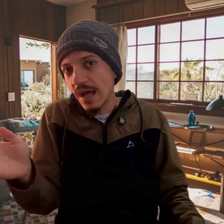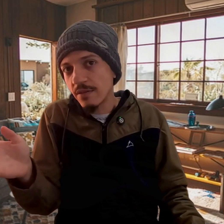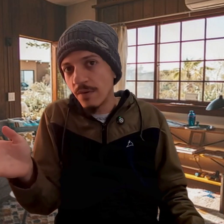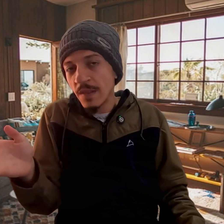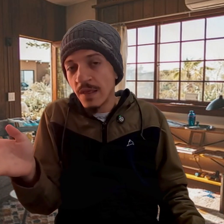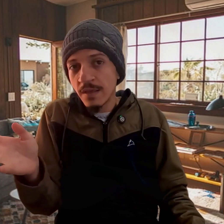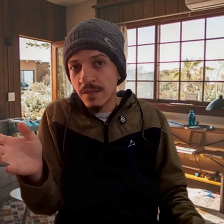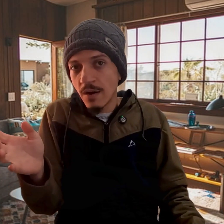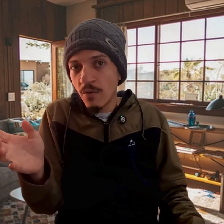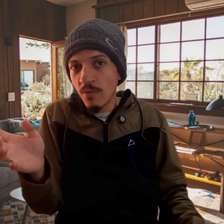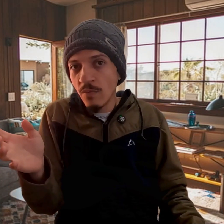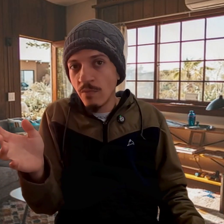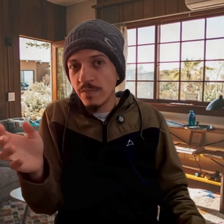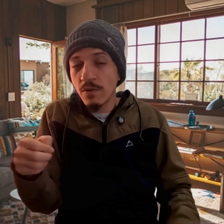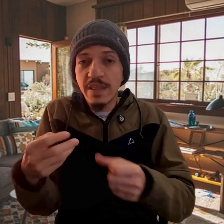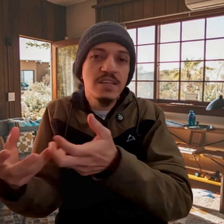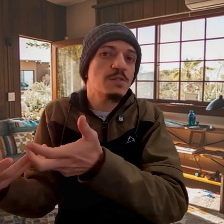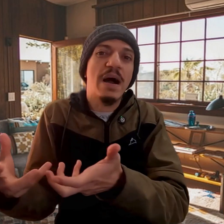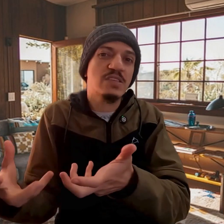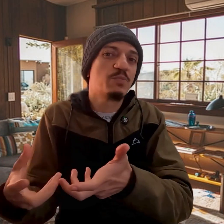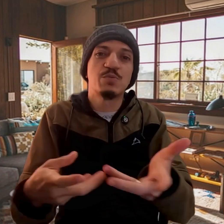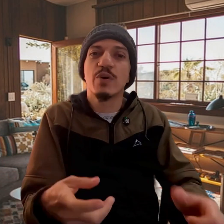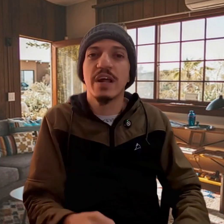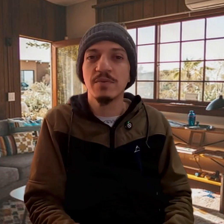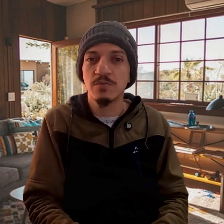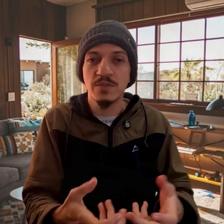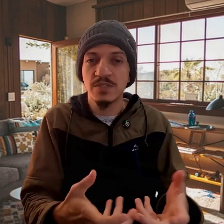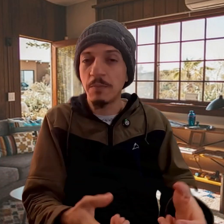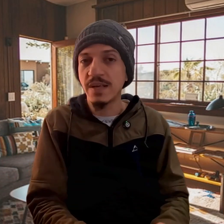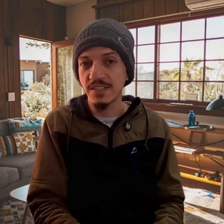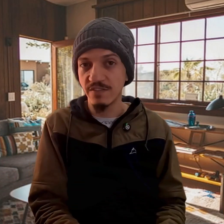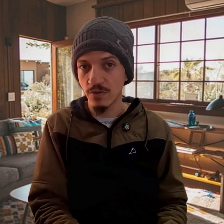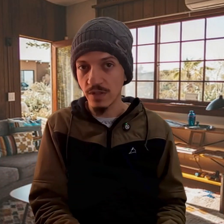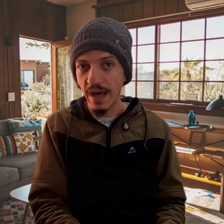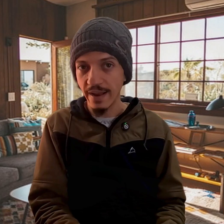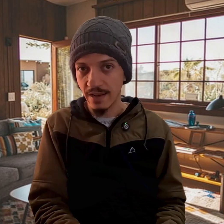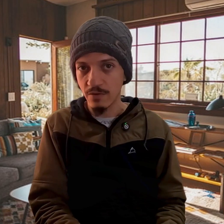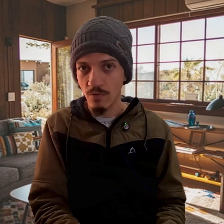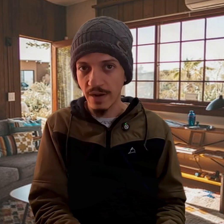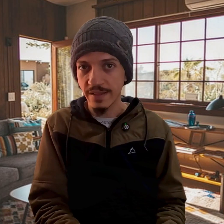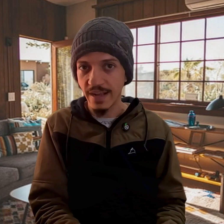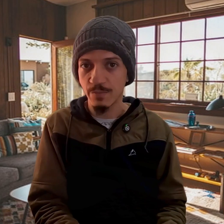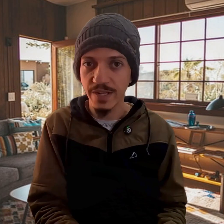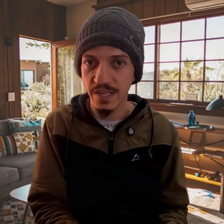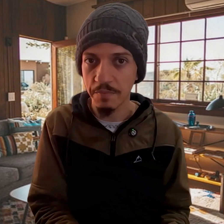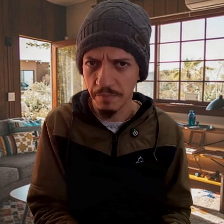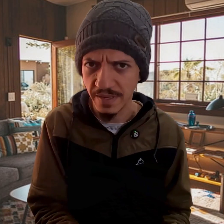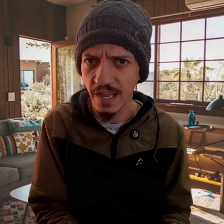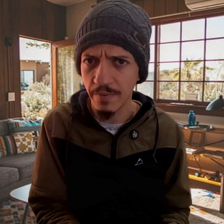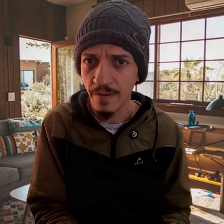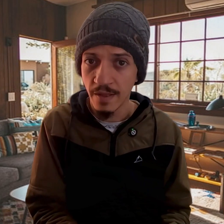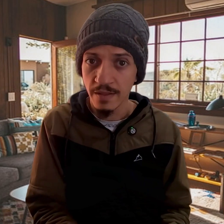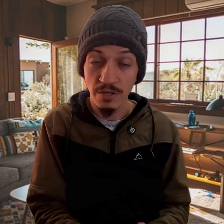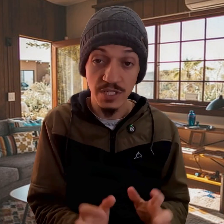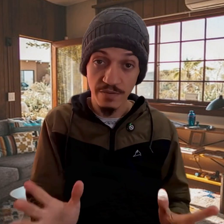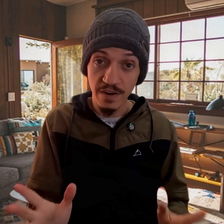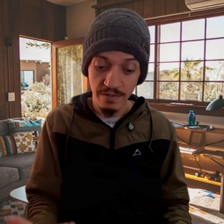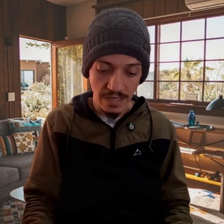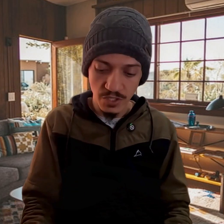lotado. Então, não tem espaço para os programas, para os aplicativos rodarem ali com qualidade, por exemplo, percebe? Então, a gente está falando desse tipo